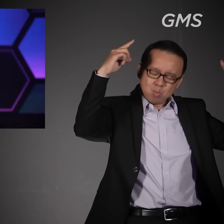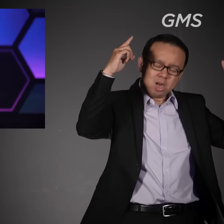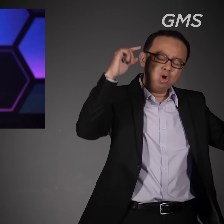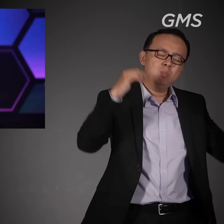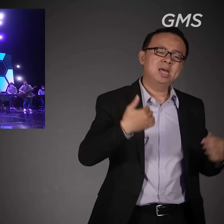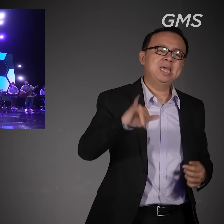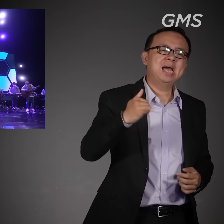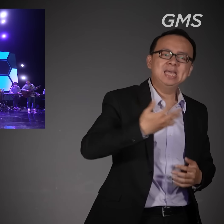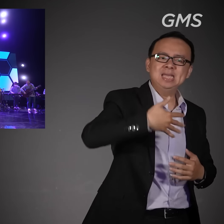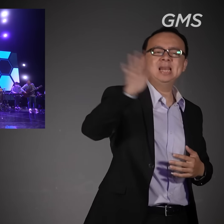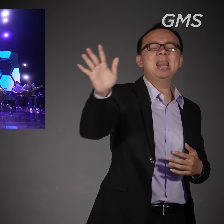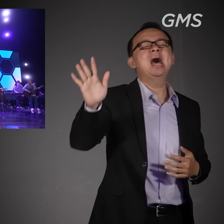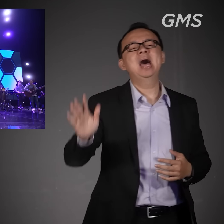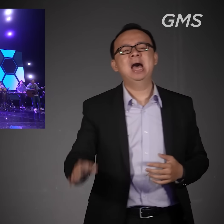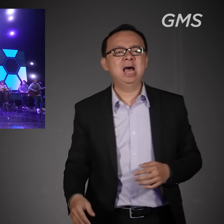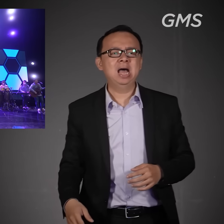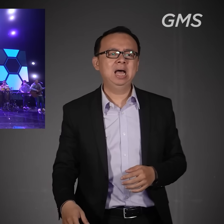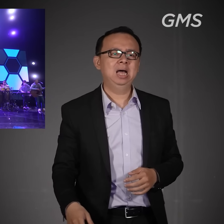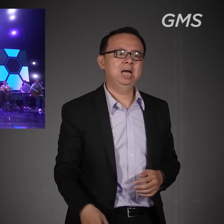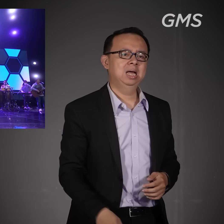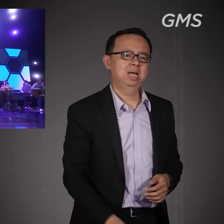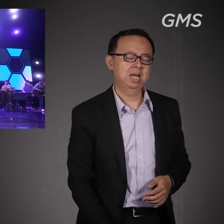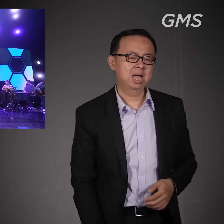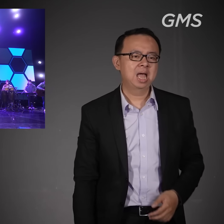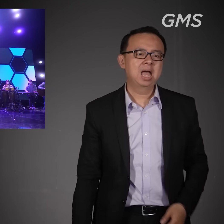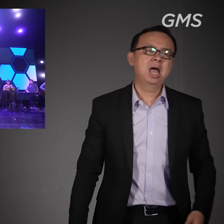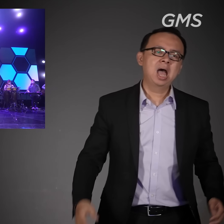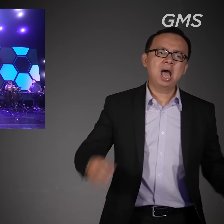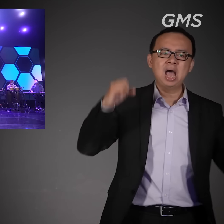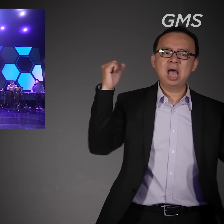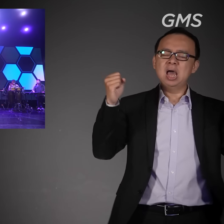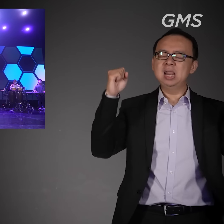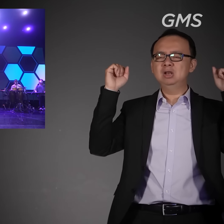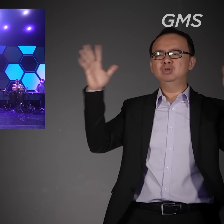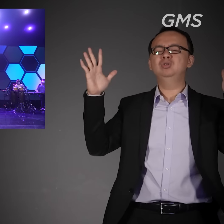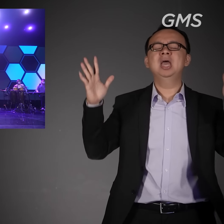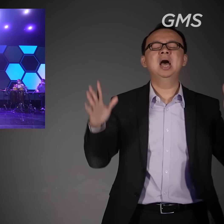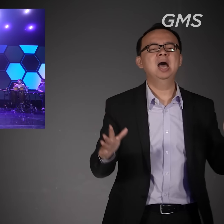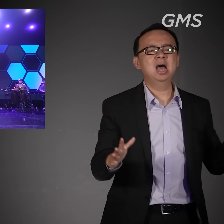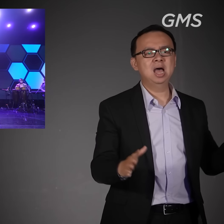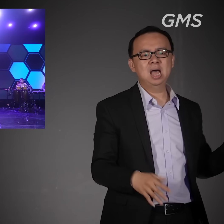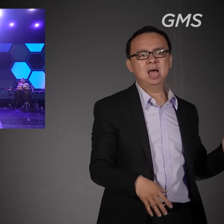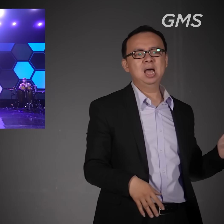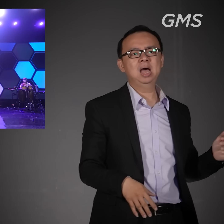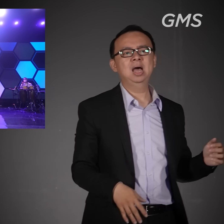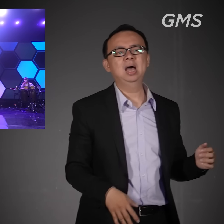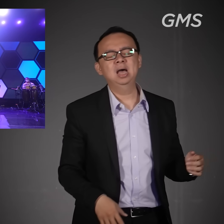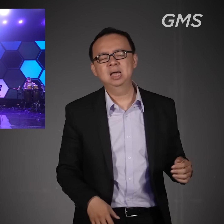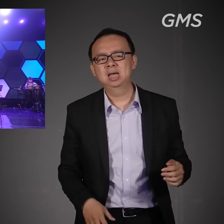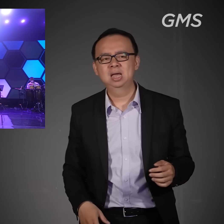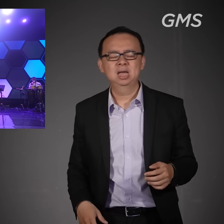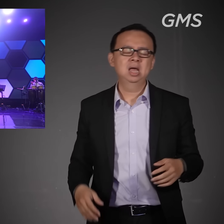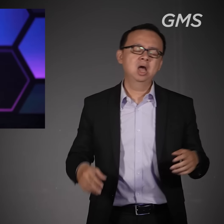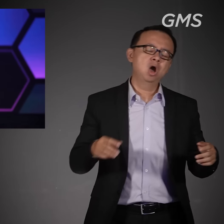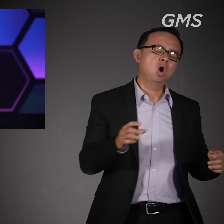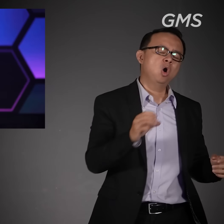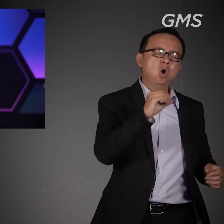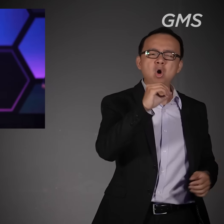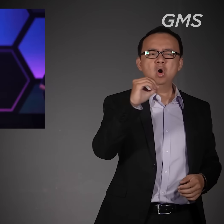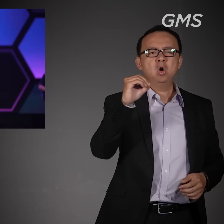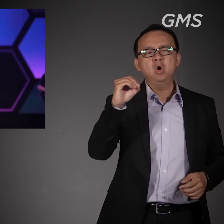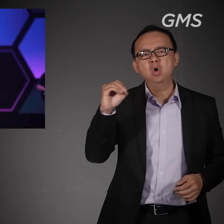terlantar. Hadir untuk Tuhan, hadir untuk perempuan Samaria di sumur itu.